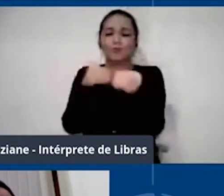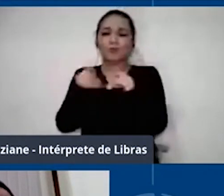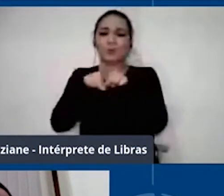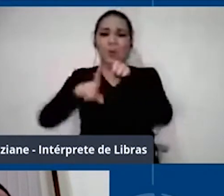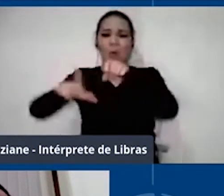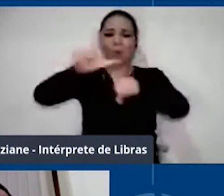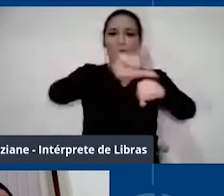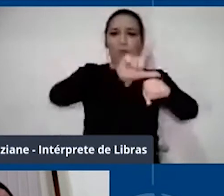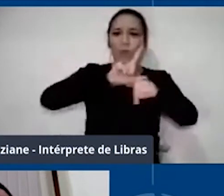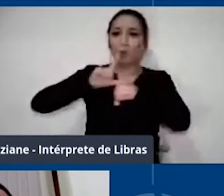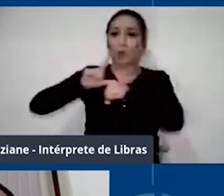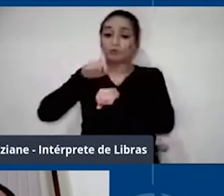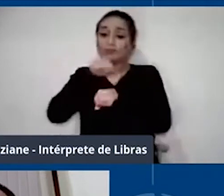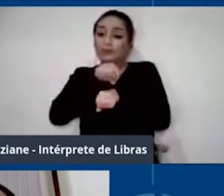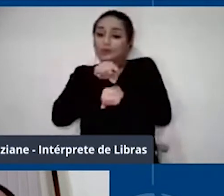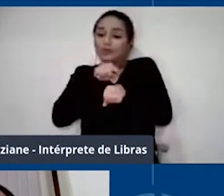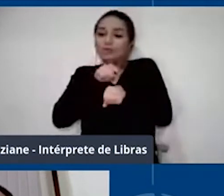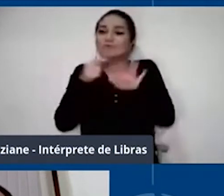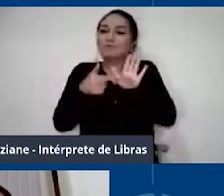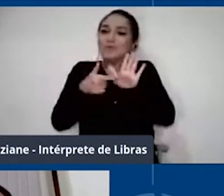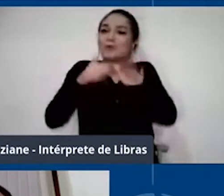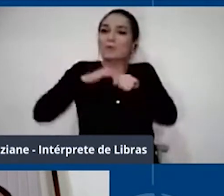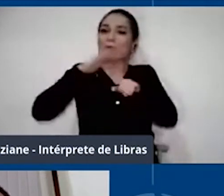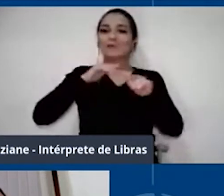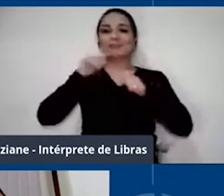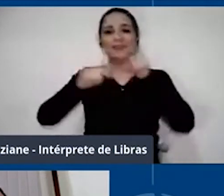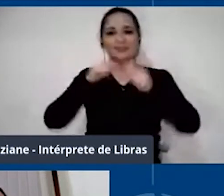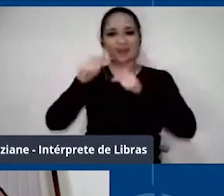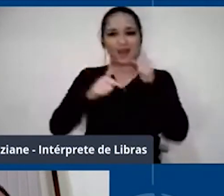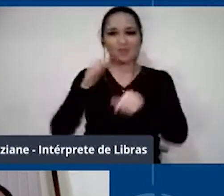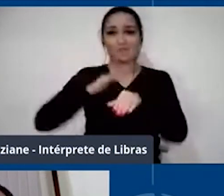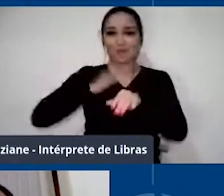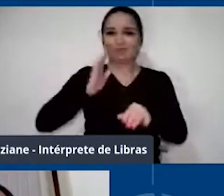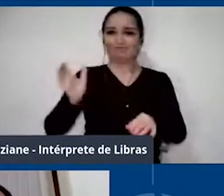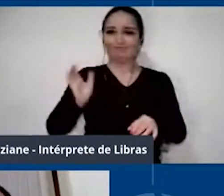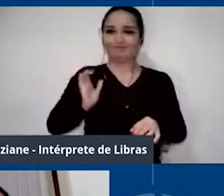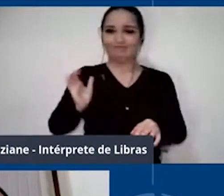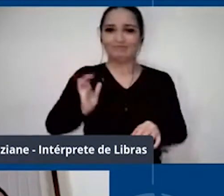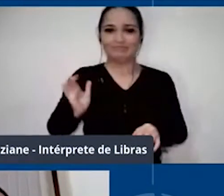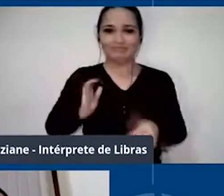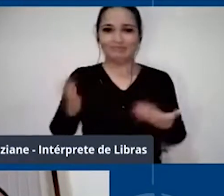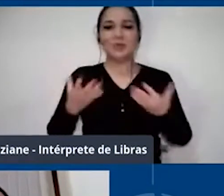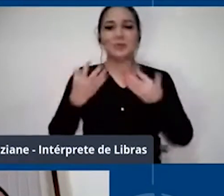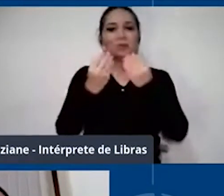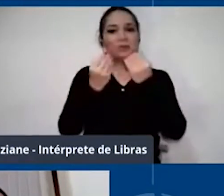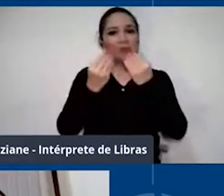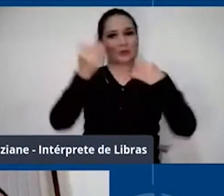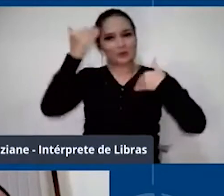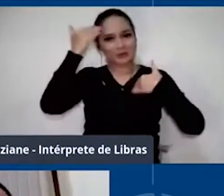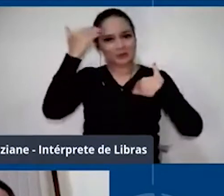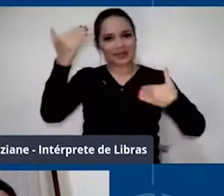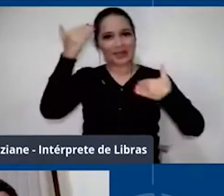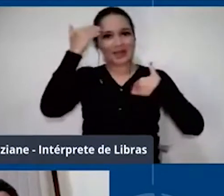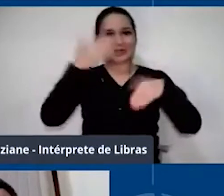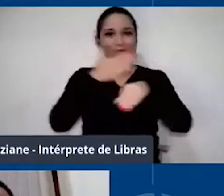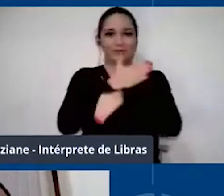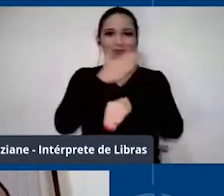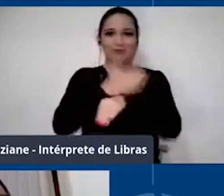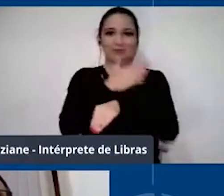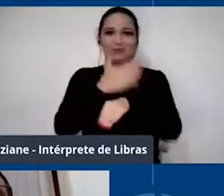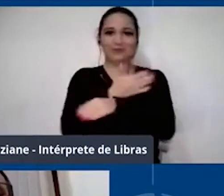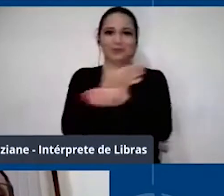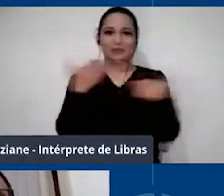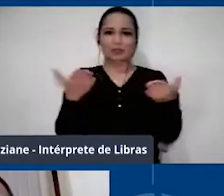mais empregos, mais riqueza. Então, muito obrigado pela participação da senhora. Vamos abrir agora para as perguntas. Já